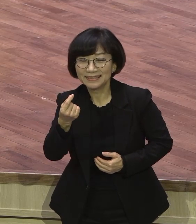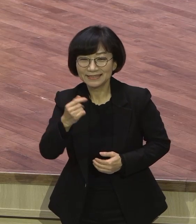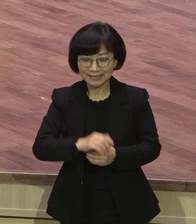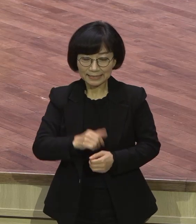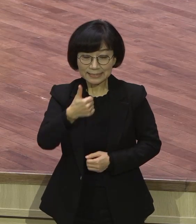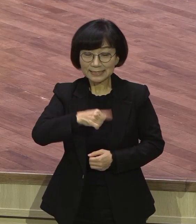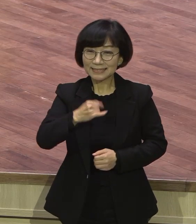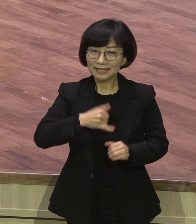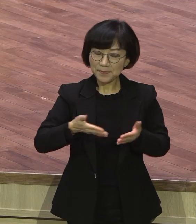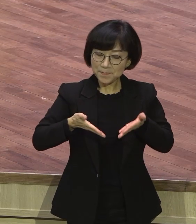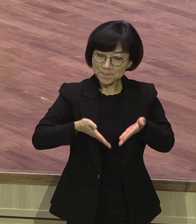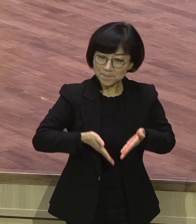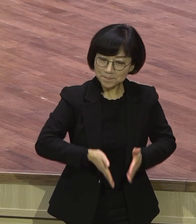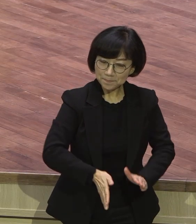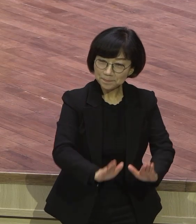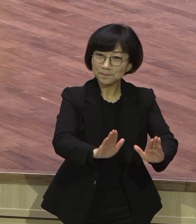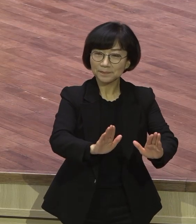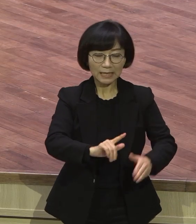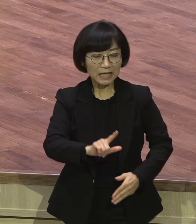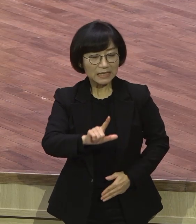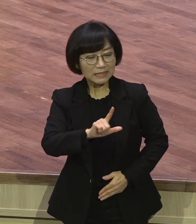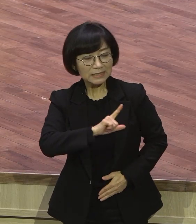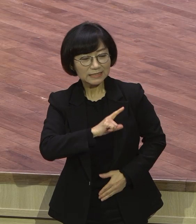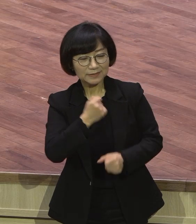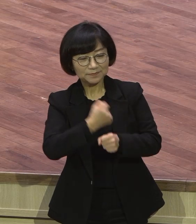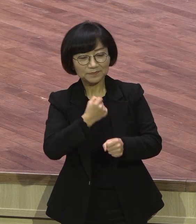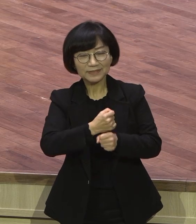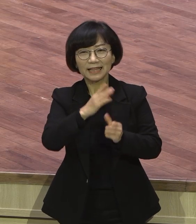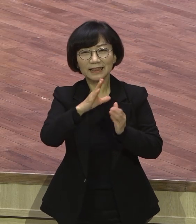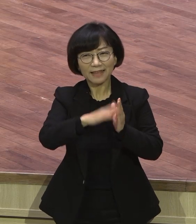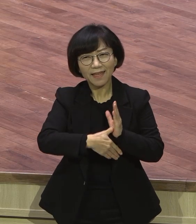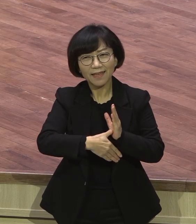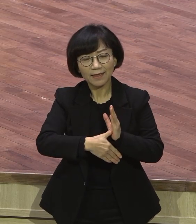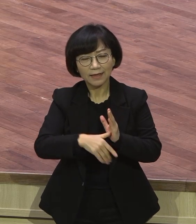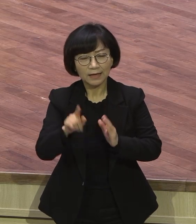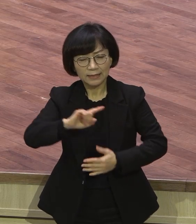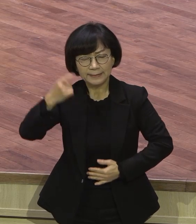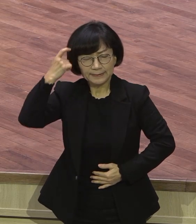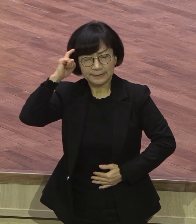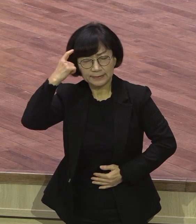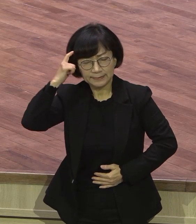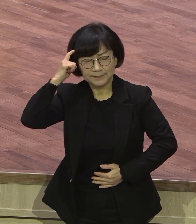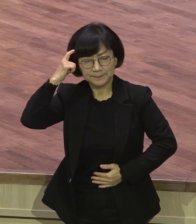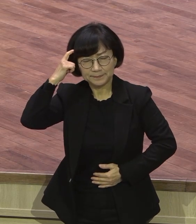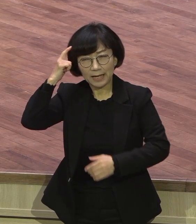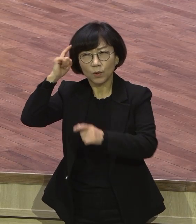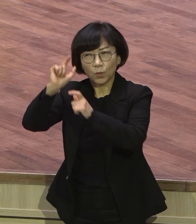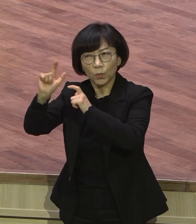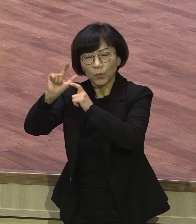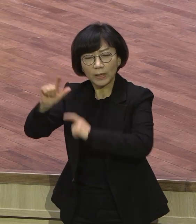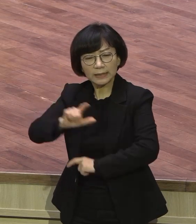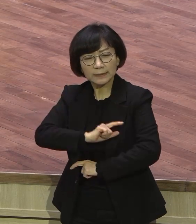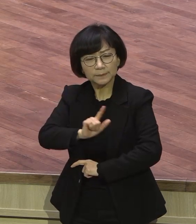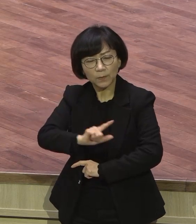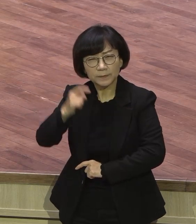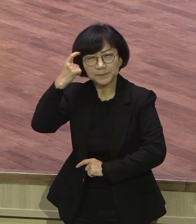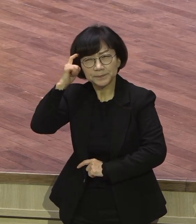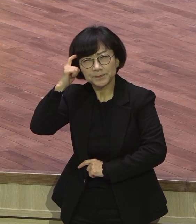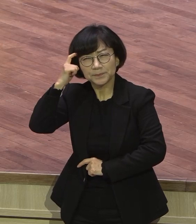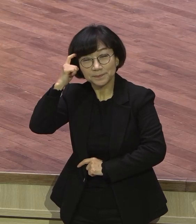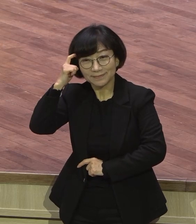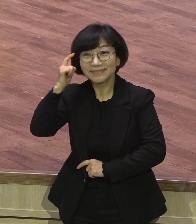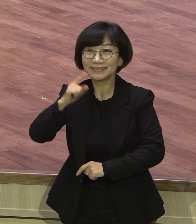자녀를 이름을 지을 때 어떻게죠? 굉장히 신중하게 고민합니다. 자녀 낳고